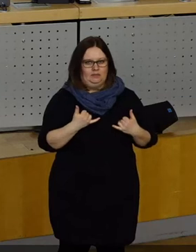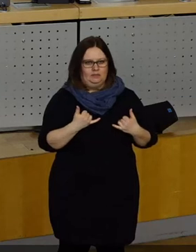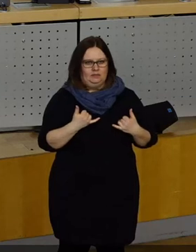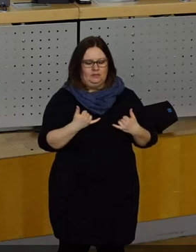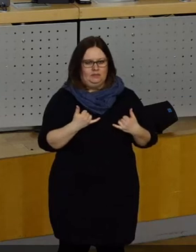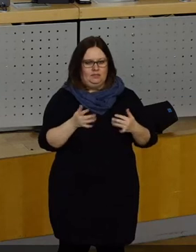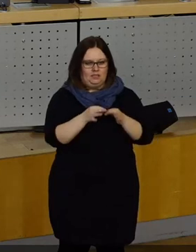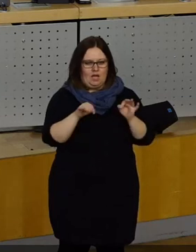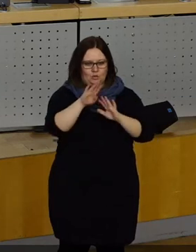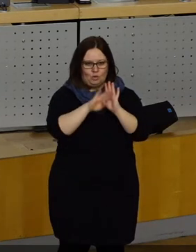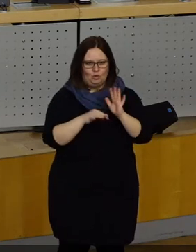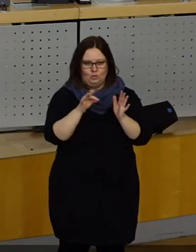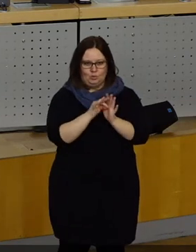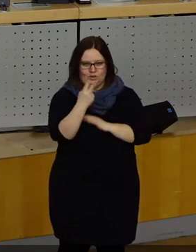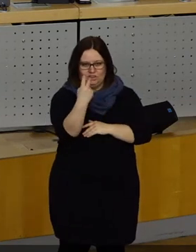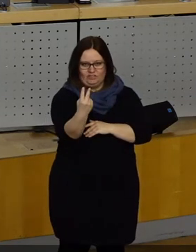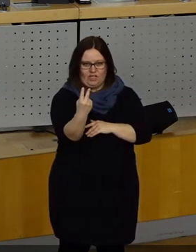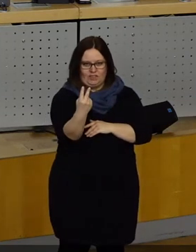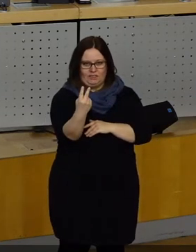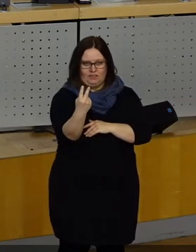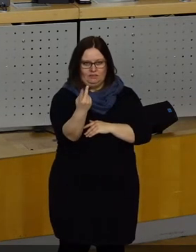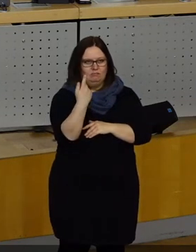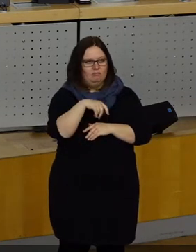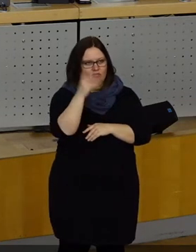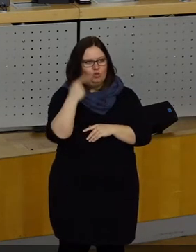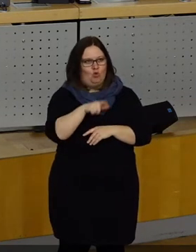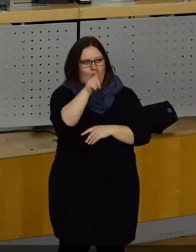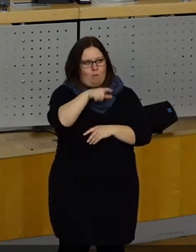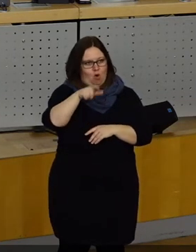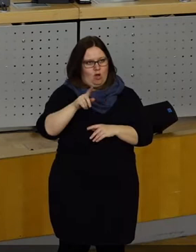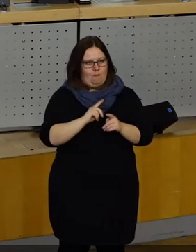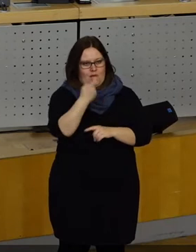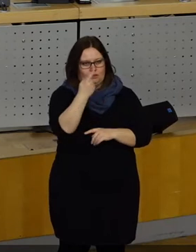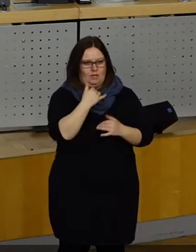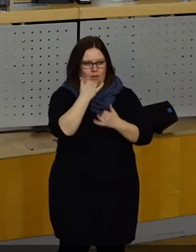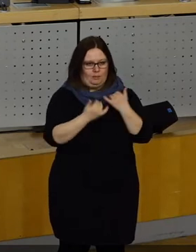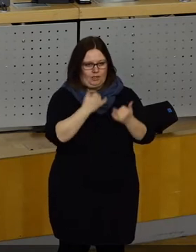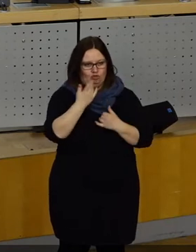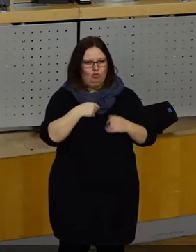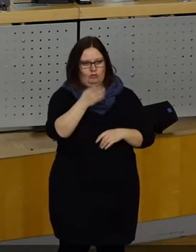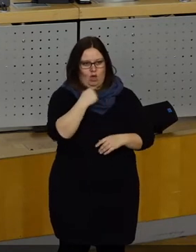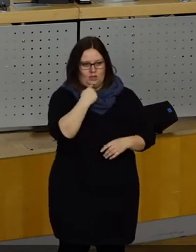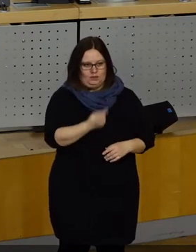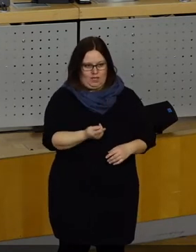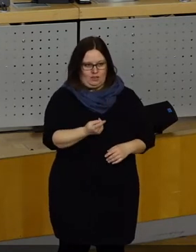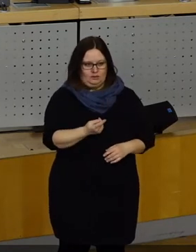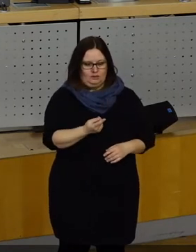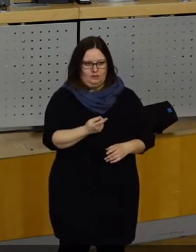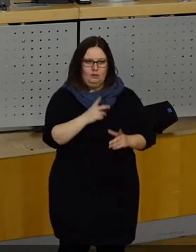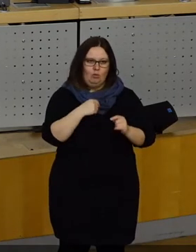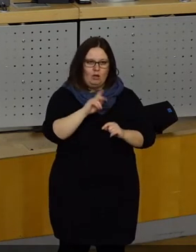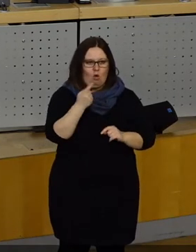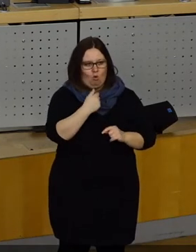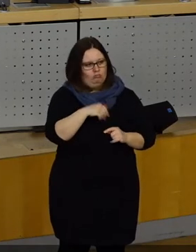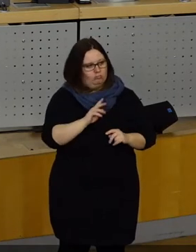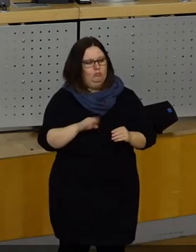zum tagesordnungspunkt 2 bericht des oberbürgermeisters nicht bei der tagesordnung bereits angekündigt habe glaube ich ein